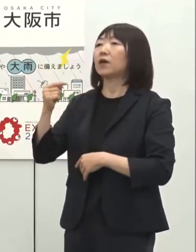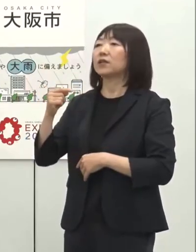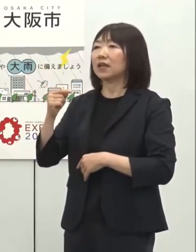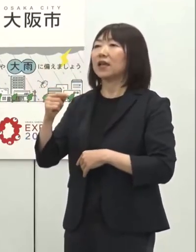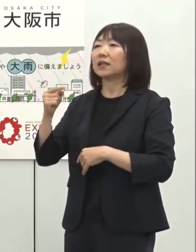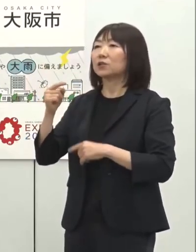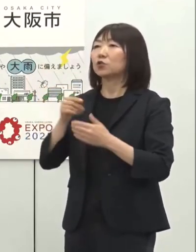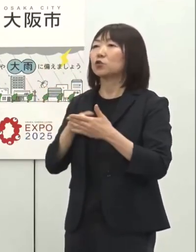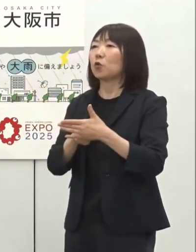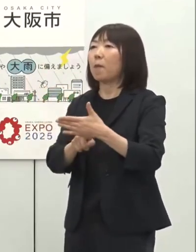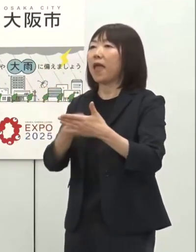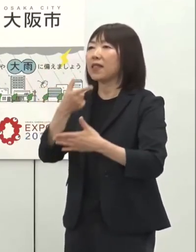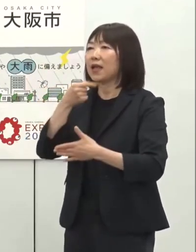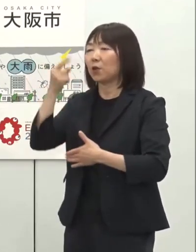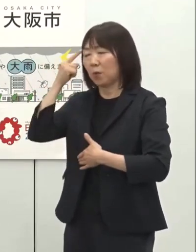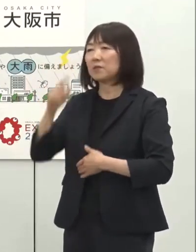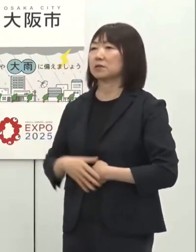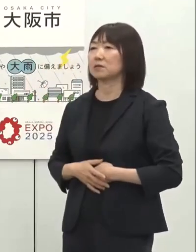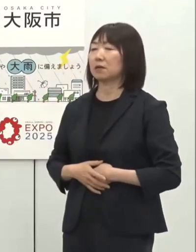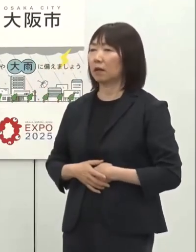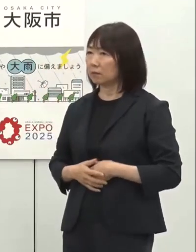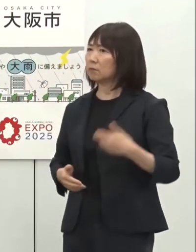あと関連してですけれども、 はい、